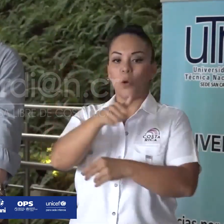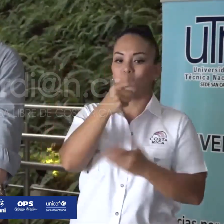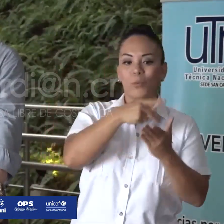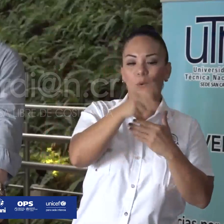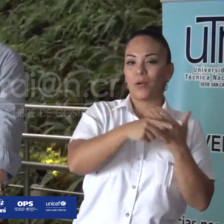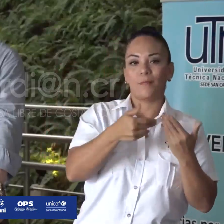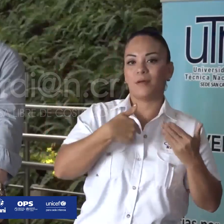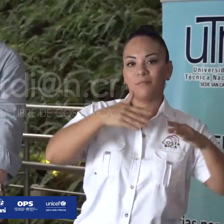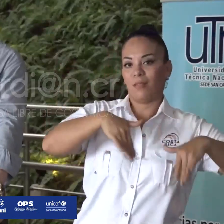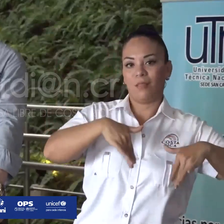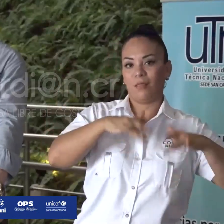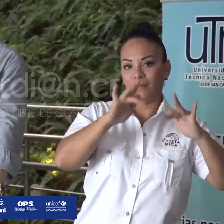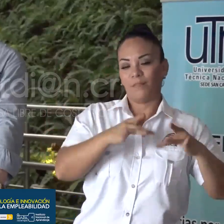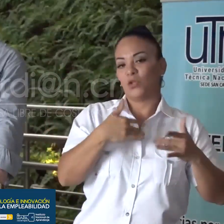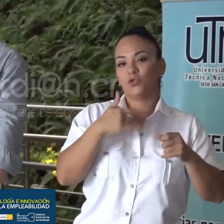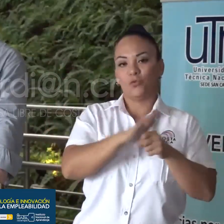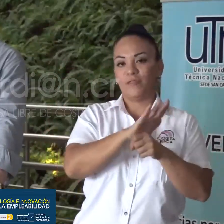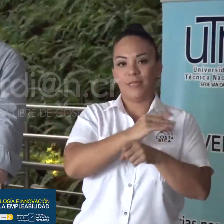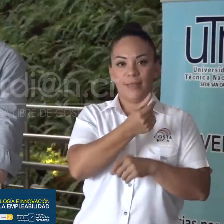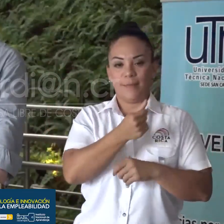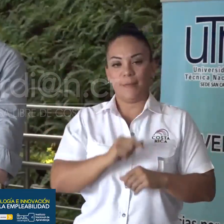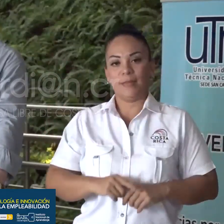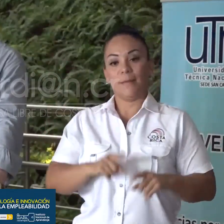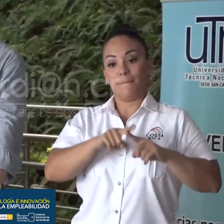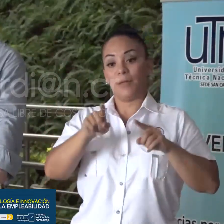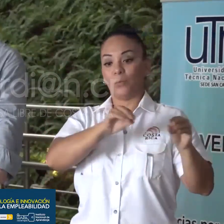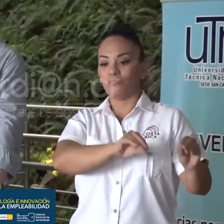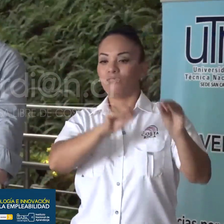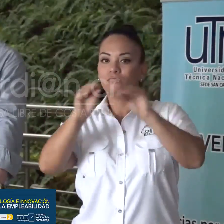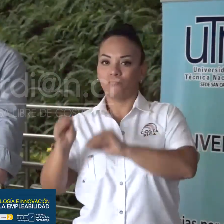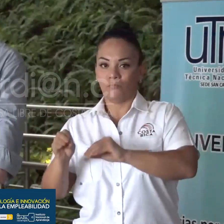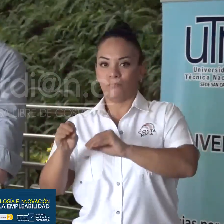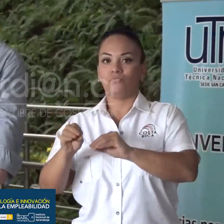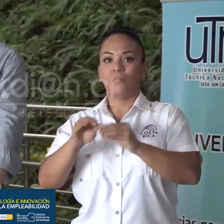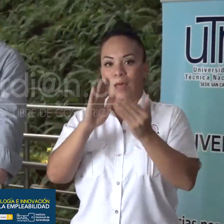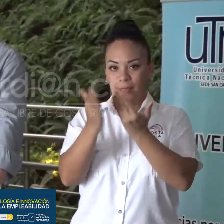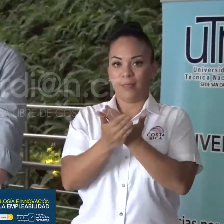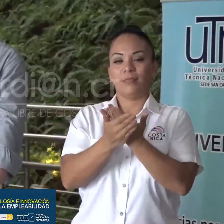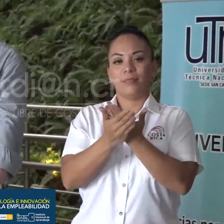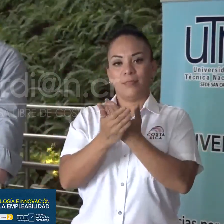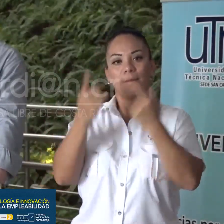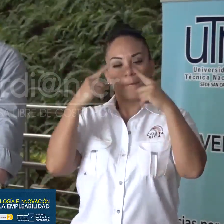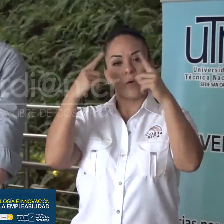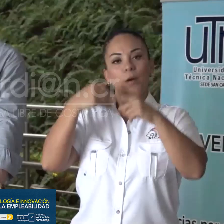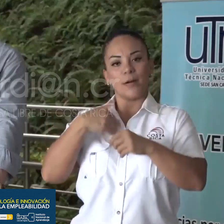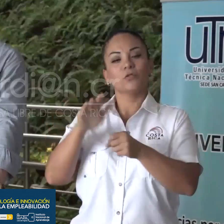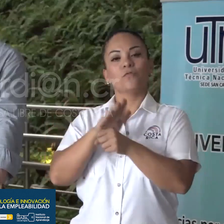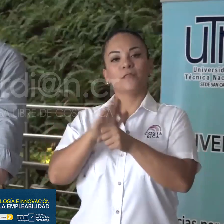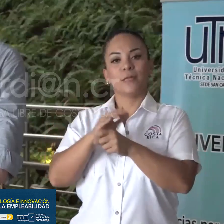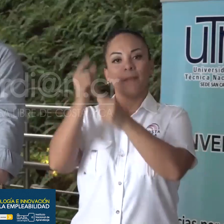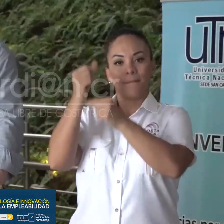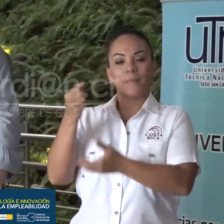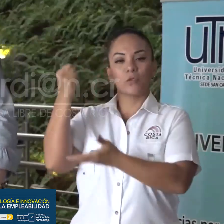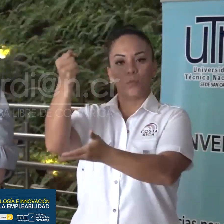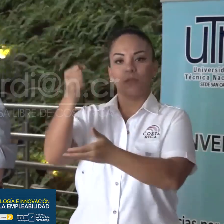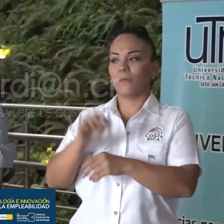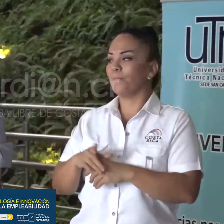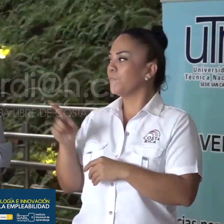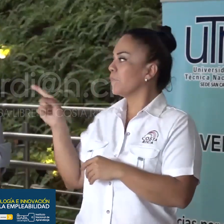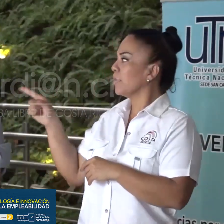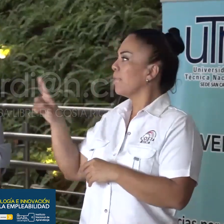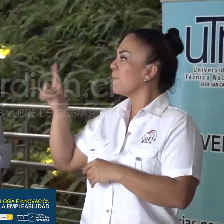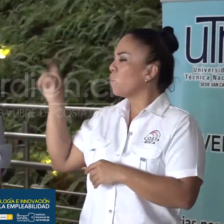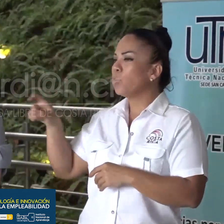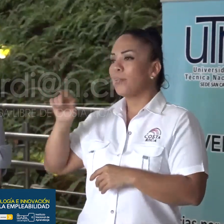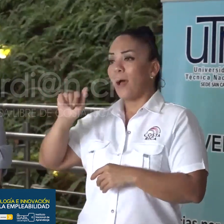programa no tenía suficiente, entonces se está pasando por una adenda para garantizar que sí haya suficiente presupuesto. Pero la pregunta de